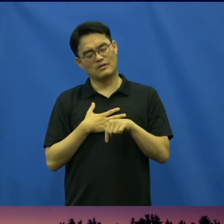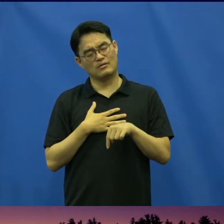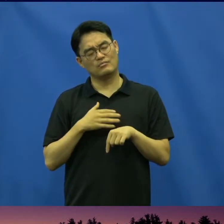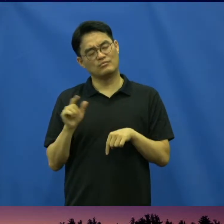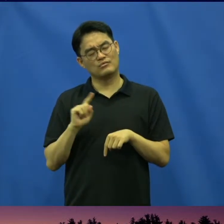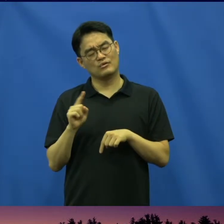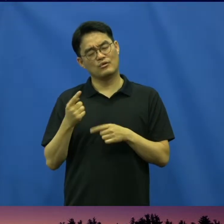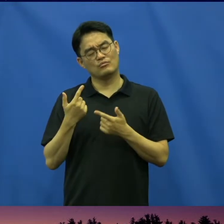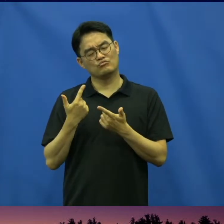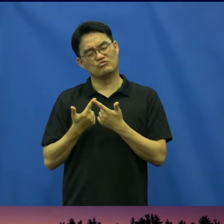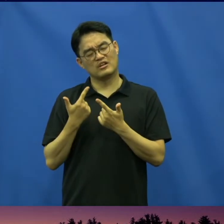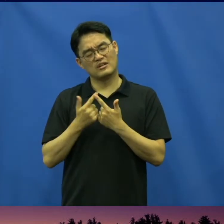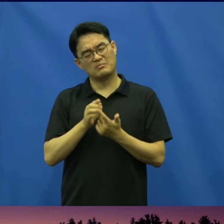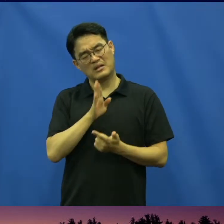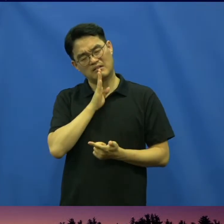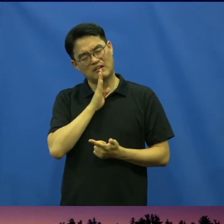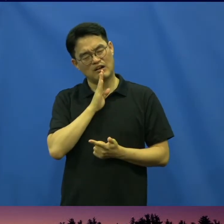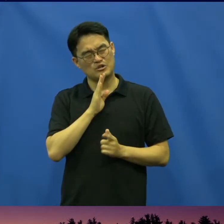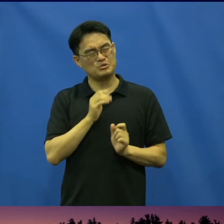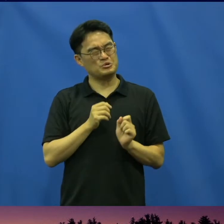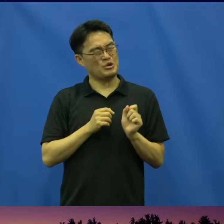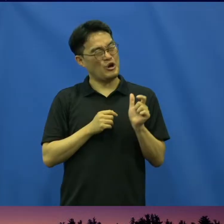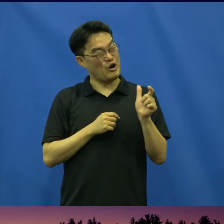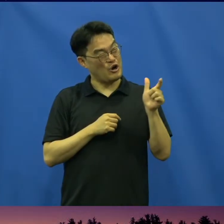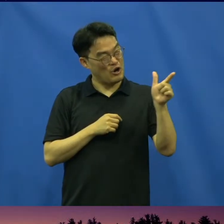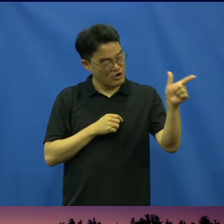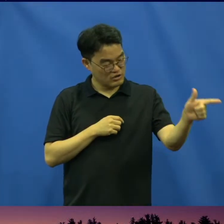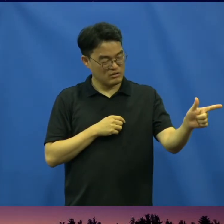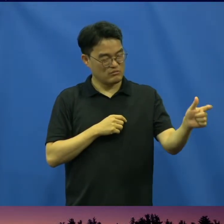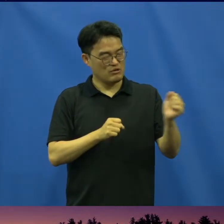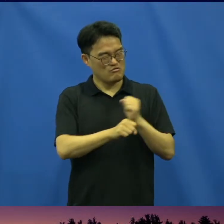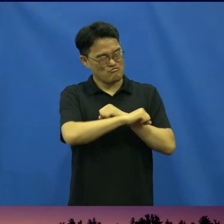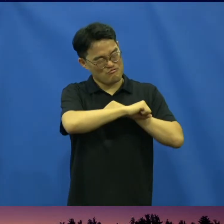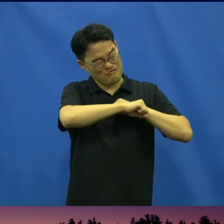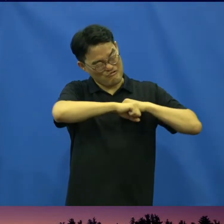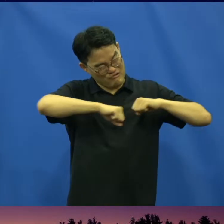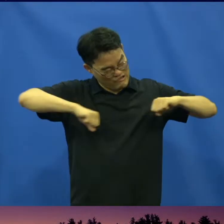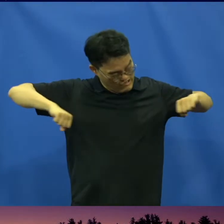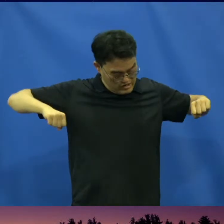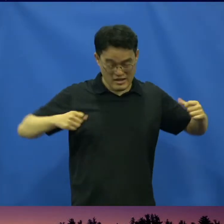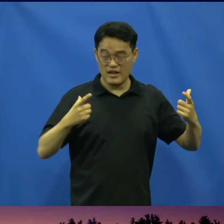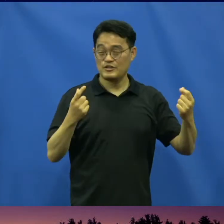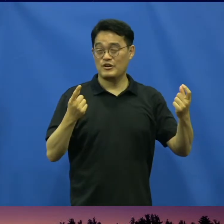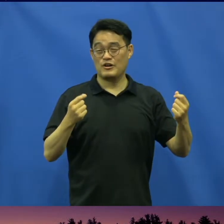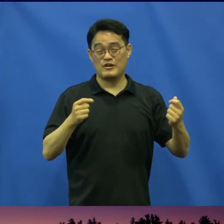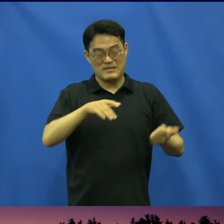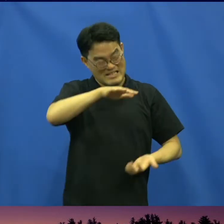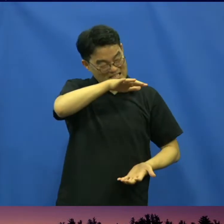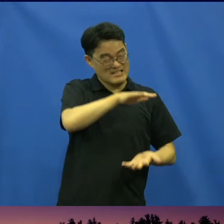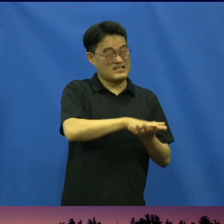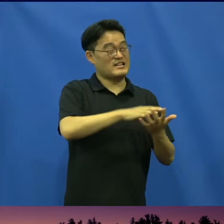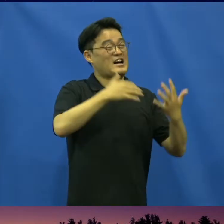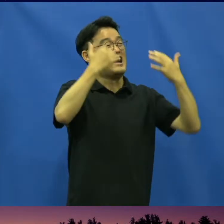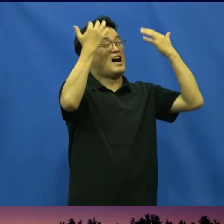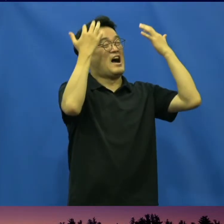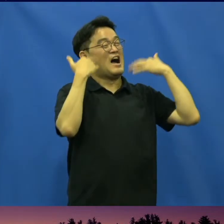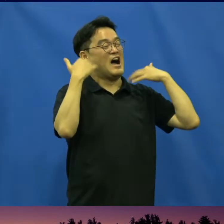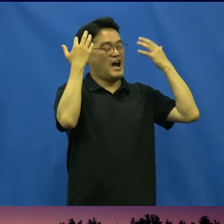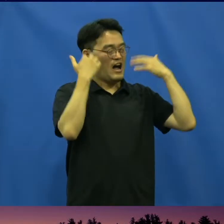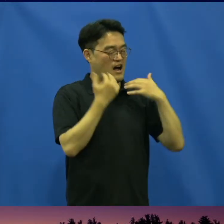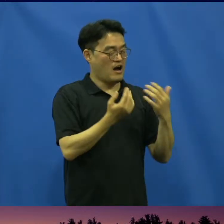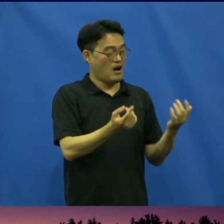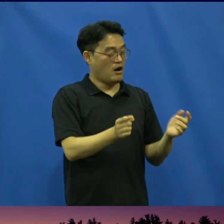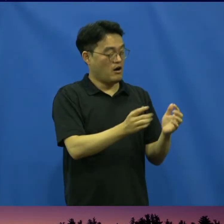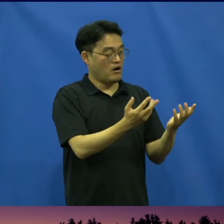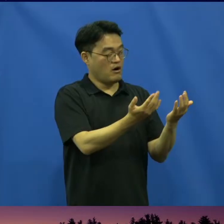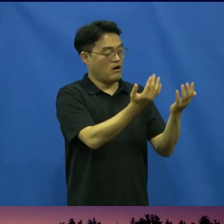사막에 왔나? 열풍이 부는 게 이게 대한민국 날씨가 지금 바뀌어서 기후가 세계적으로 지금 변화가 일어나는 것